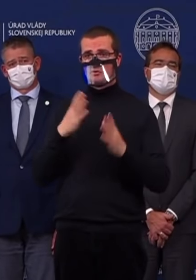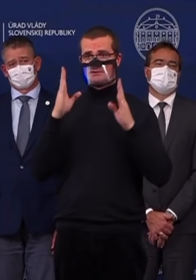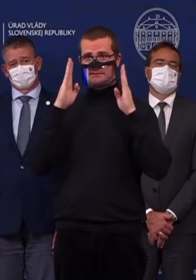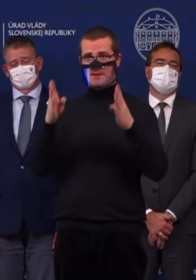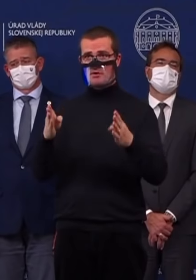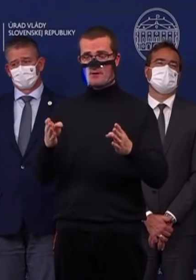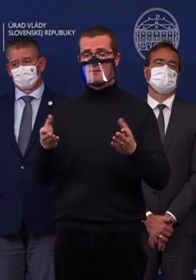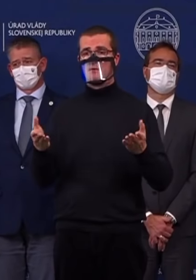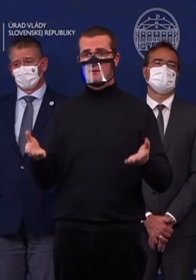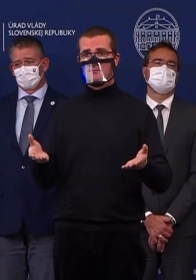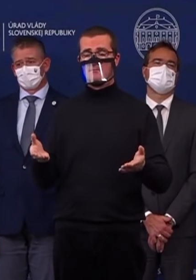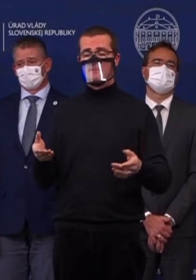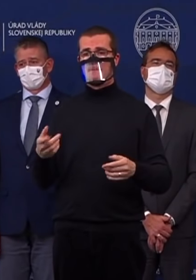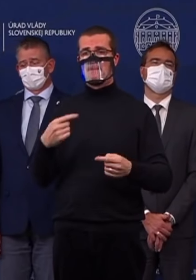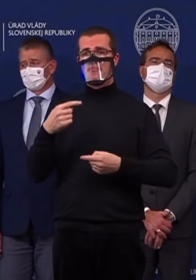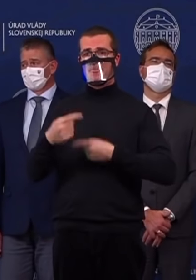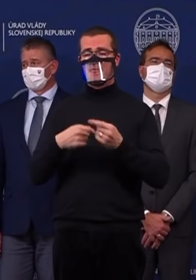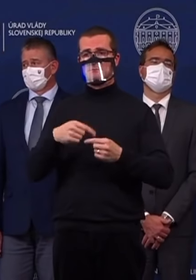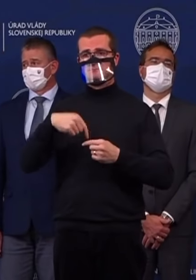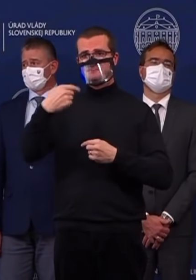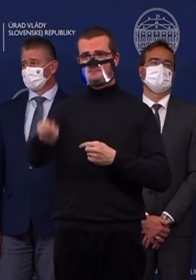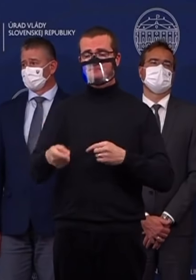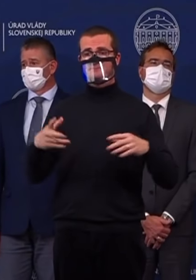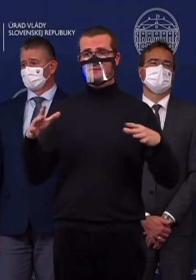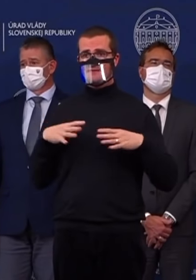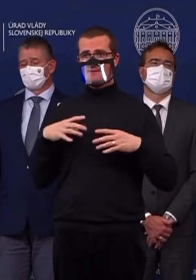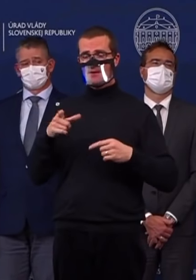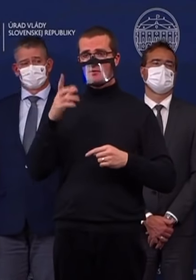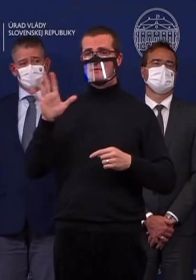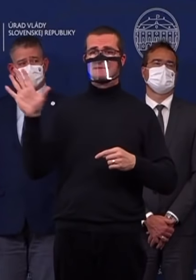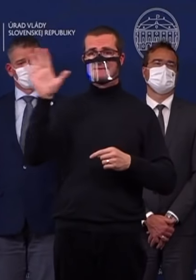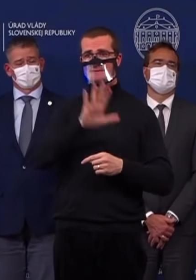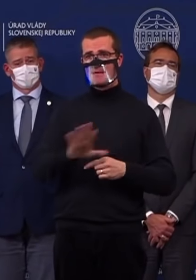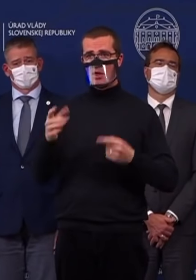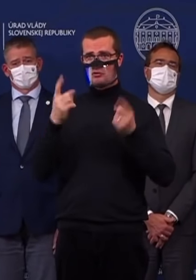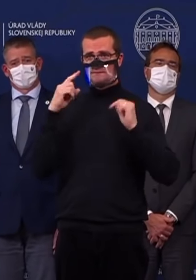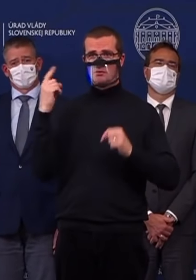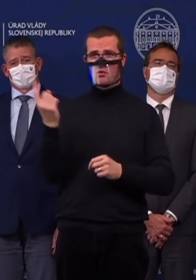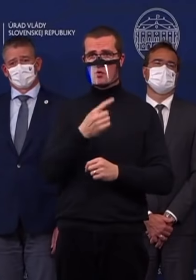tak prebehne v priebehu víkendu celoslovenské kolo